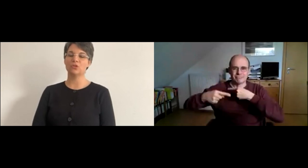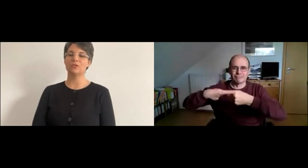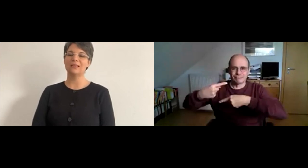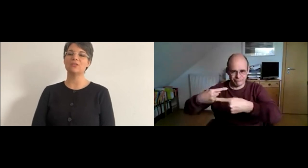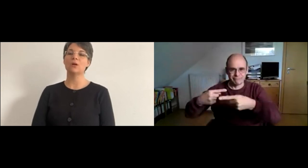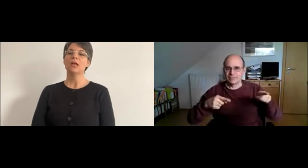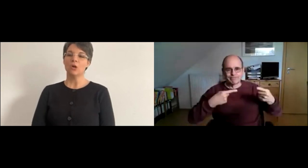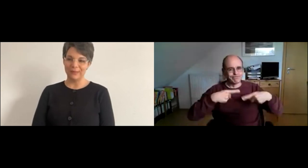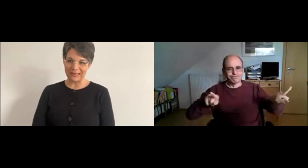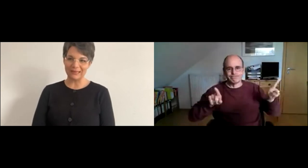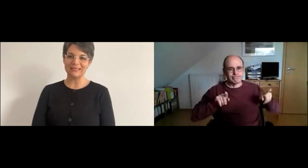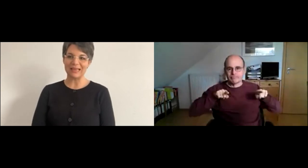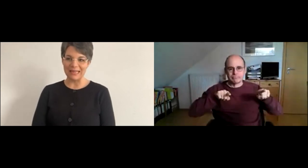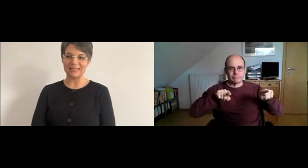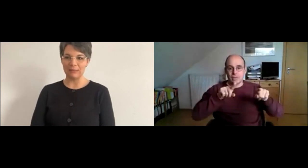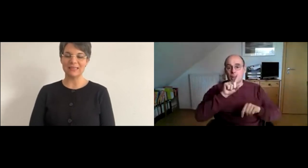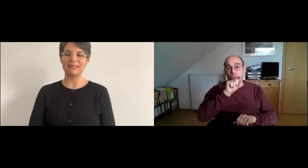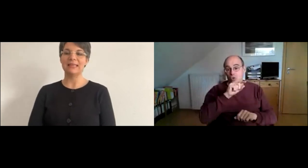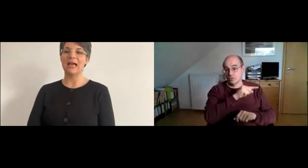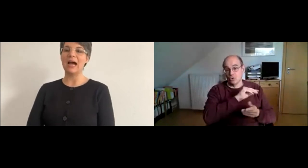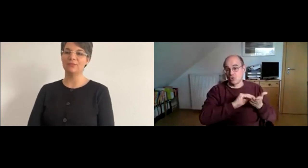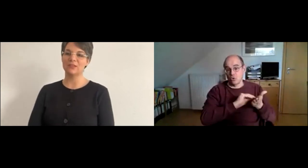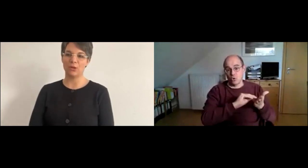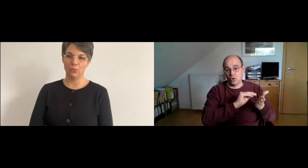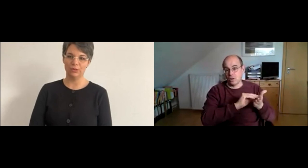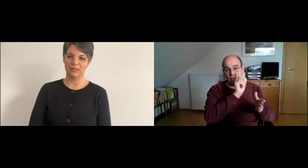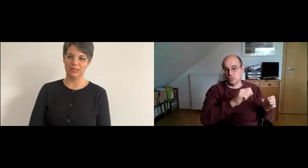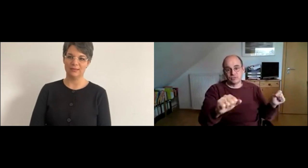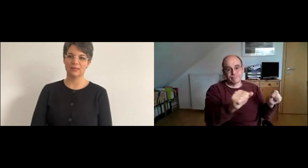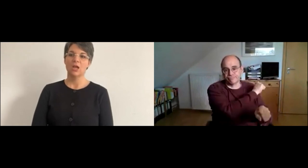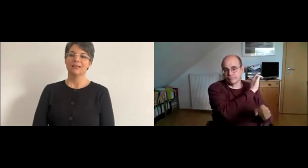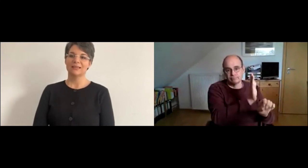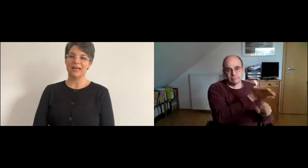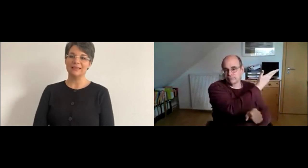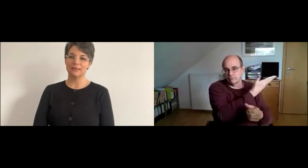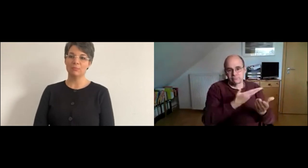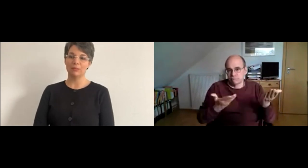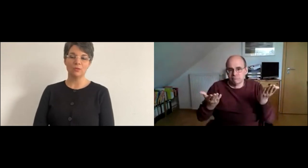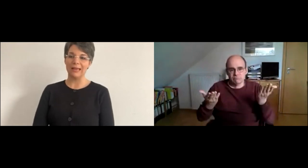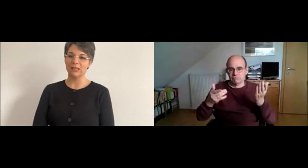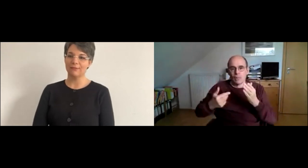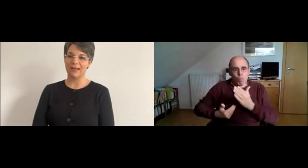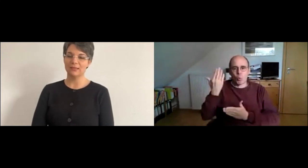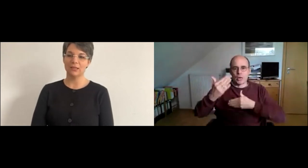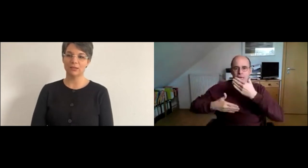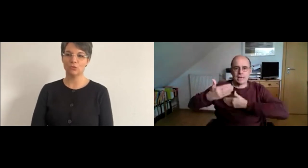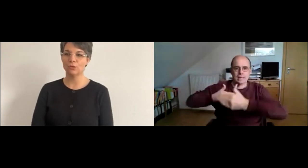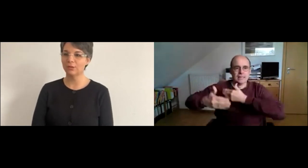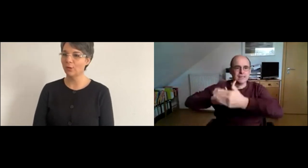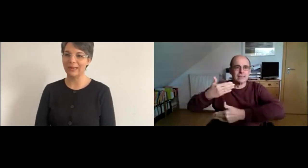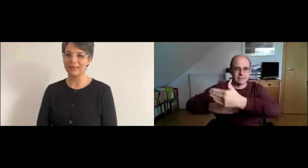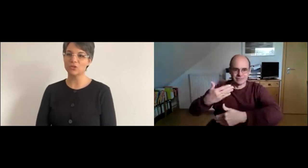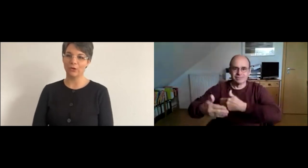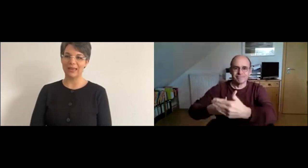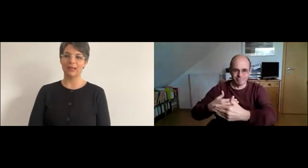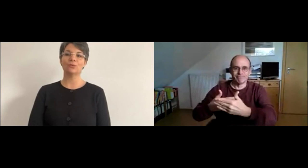Verarbeitung funktioniert also komplett anders als eben das Lineare, wie es bei Hörenden ist. Das heißt, man muss eigentlich quasi die Schule